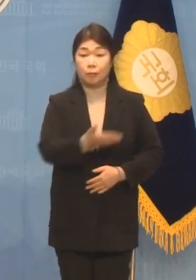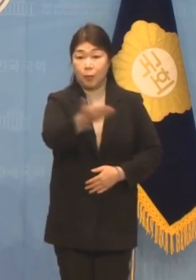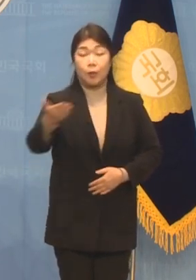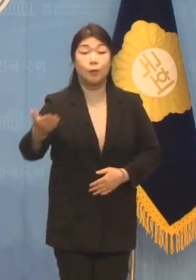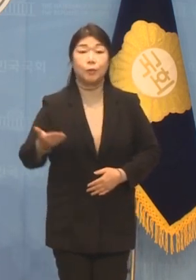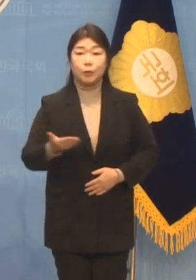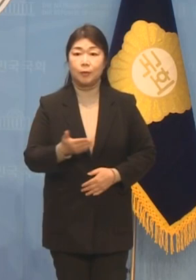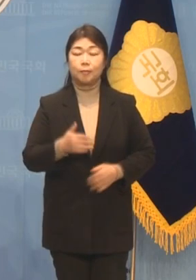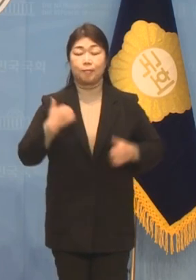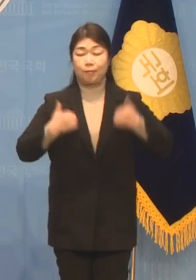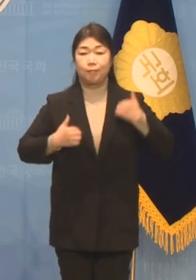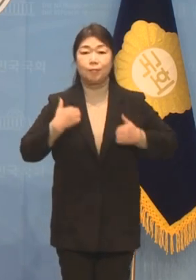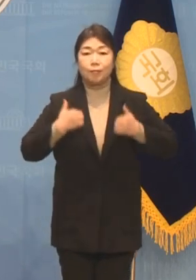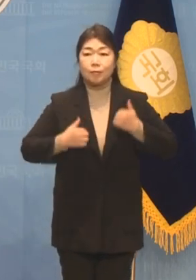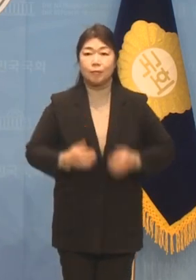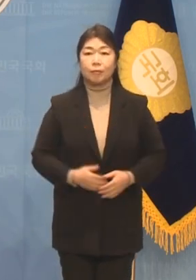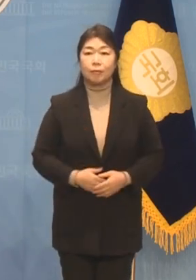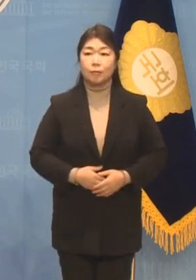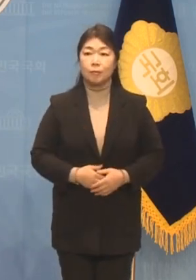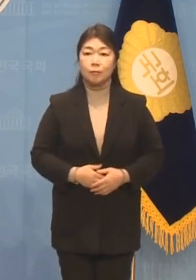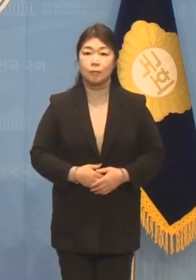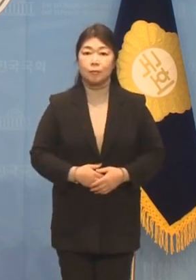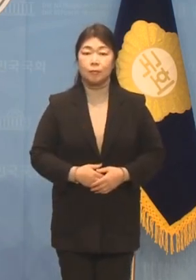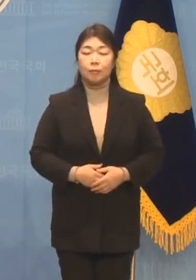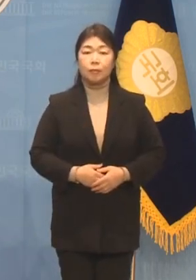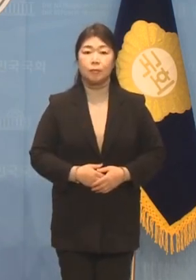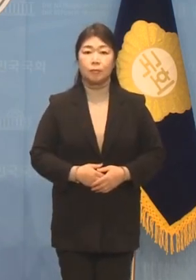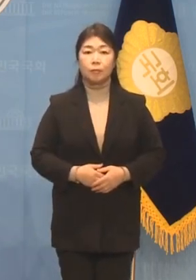여러분 반갑습니다.